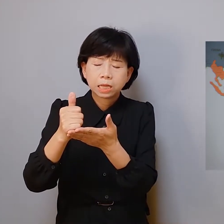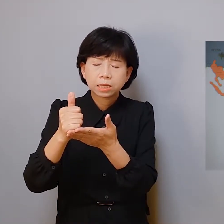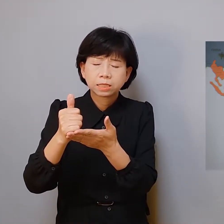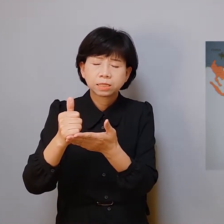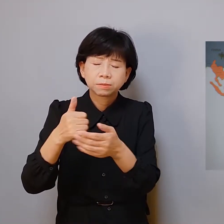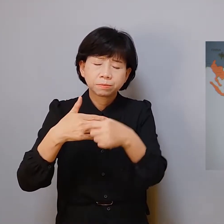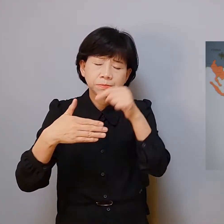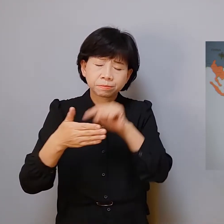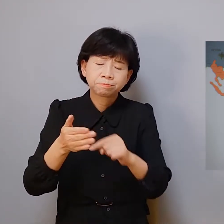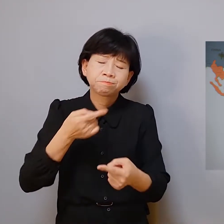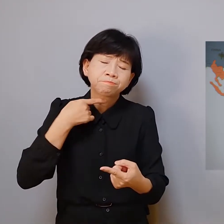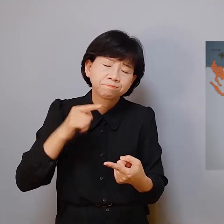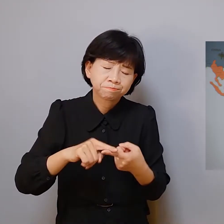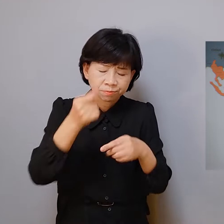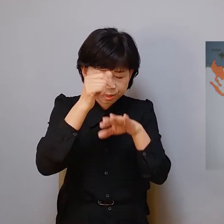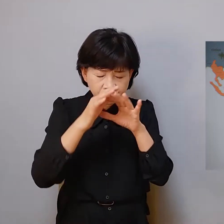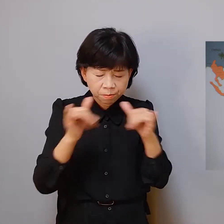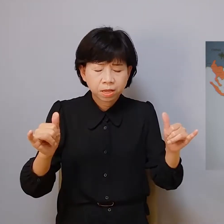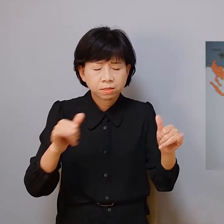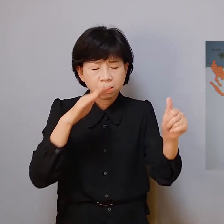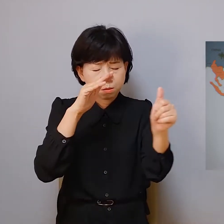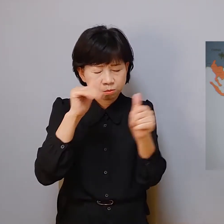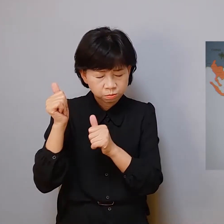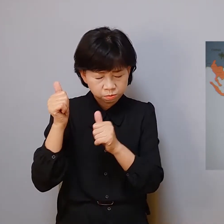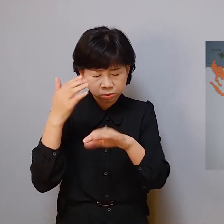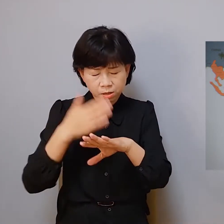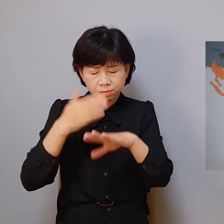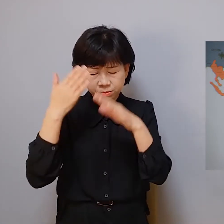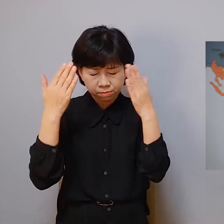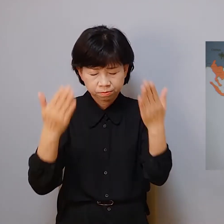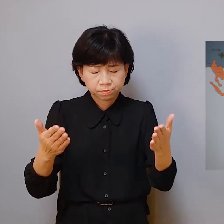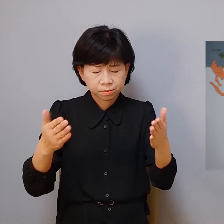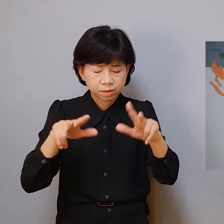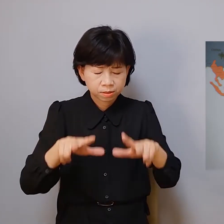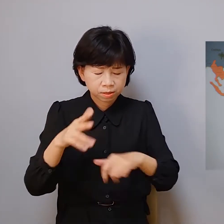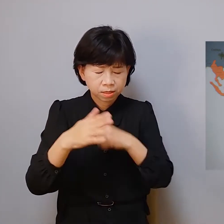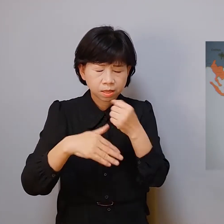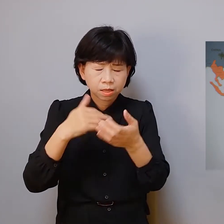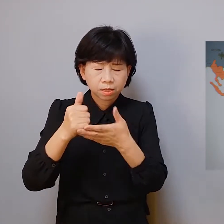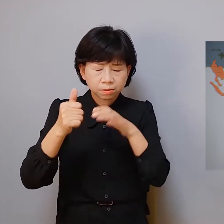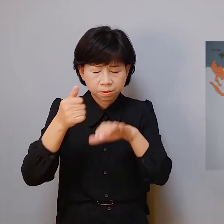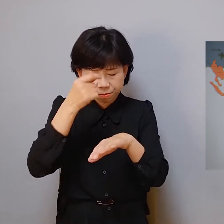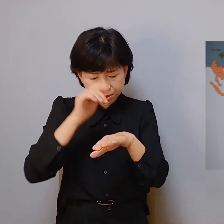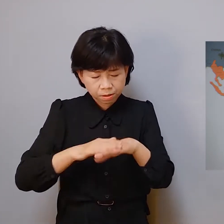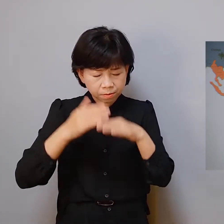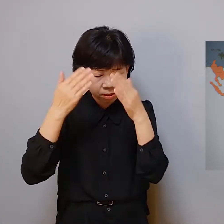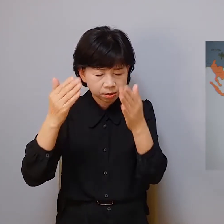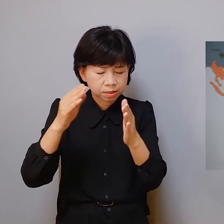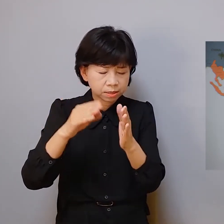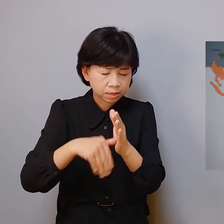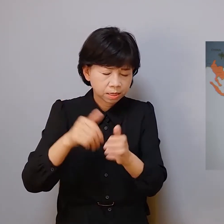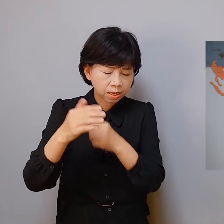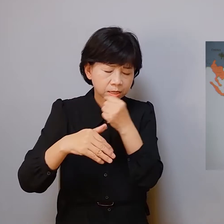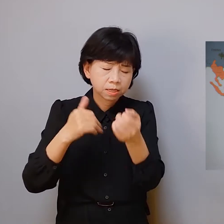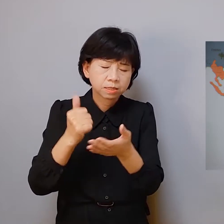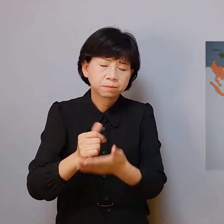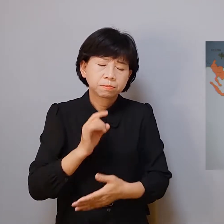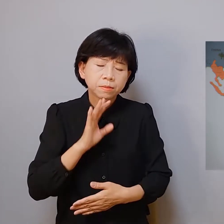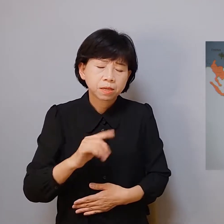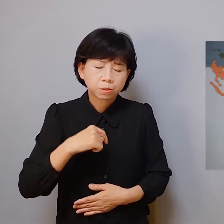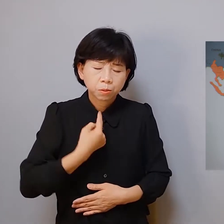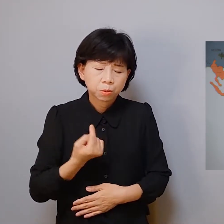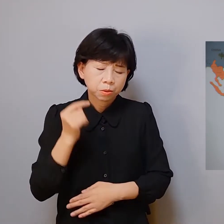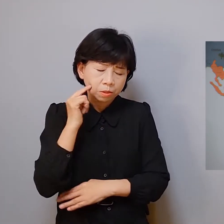하나님께서 찾으시는 예배자로 불러주셔서 감사합니다. 이 시간 하나님 앞에 예배 올려 드릴 때